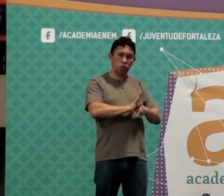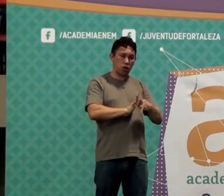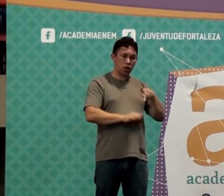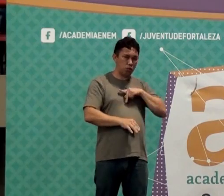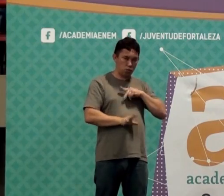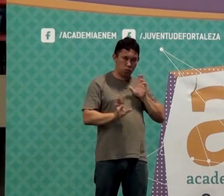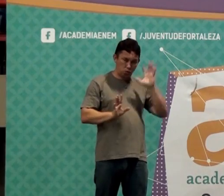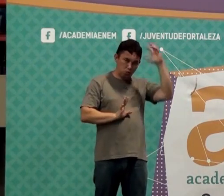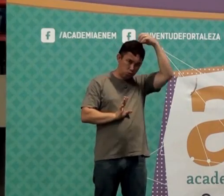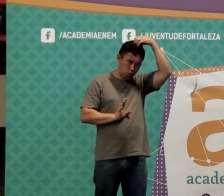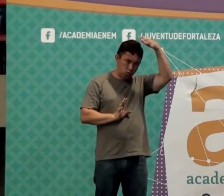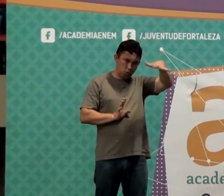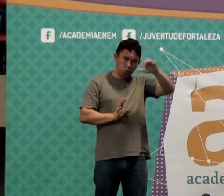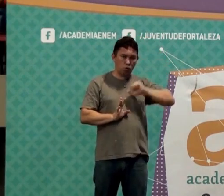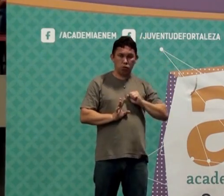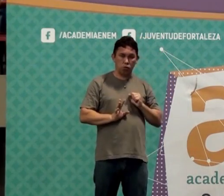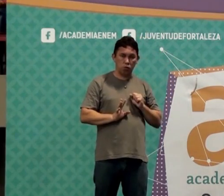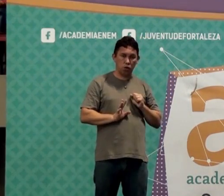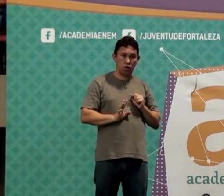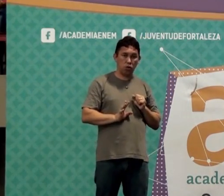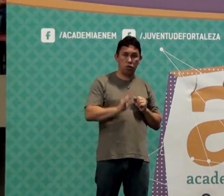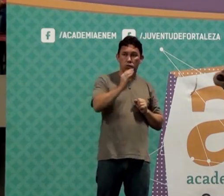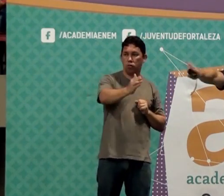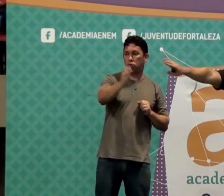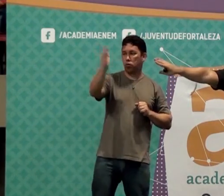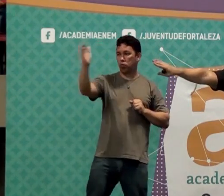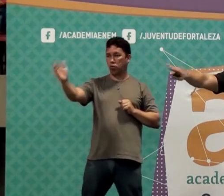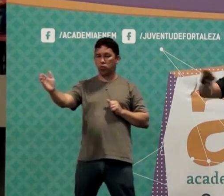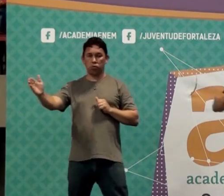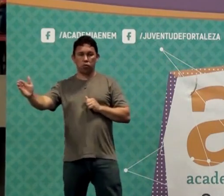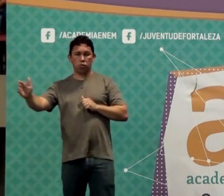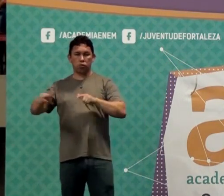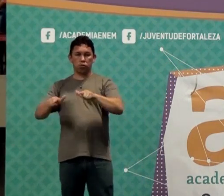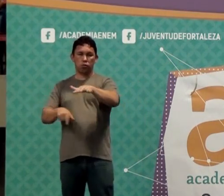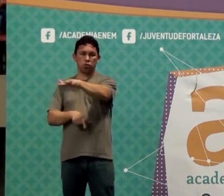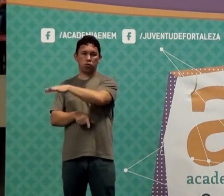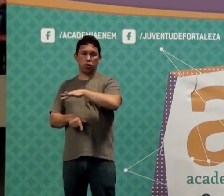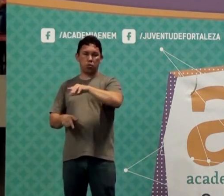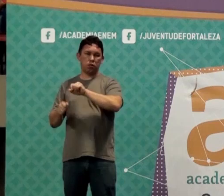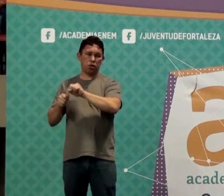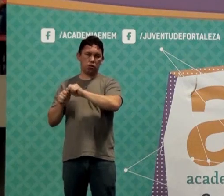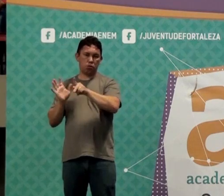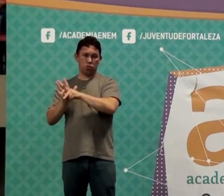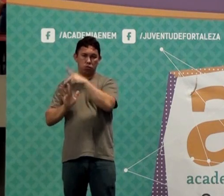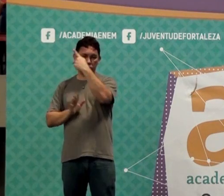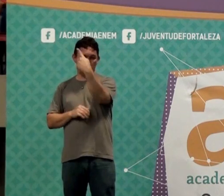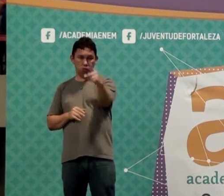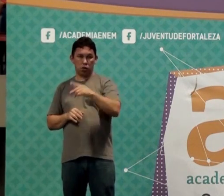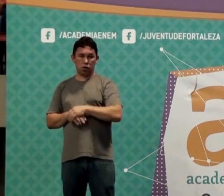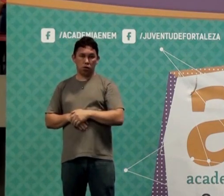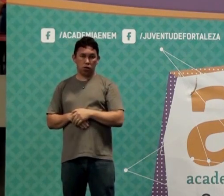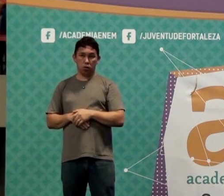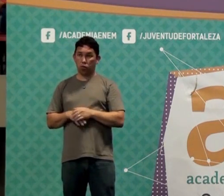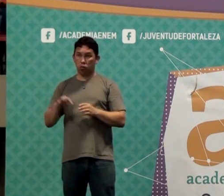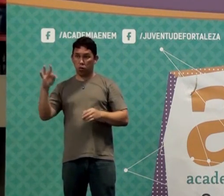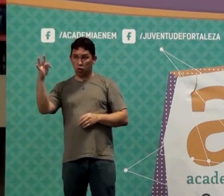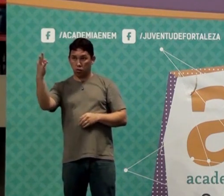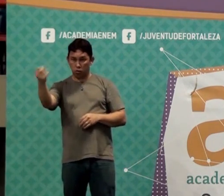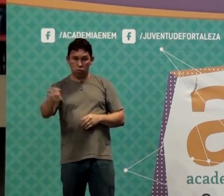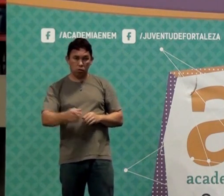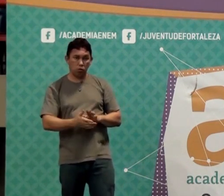Da câmara para cá, isso aqui é o manso do Senhor. Daqui para cá, é o manso dos servos. E vamos supor que aquela parte